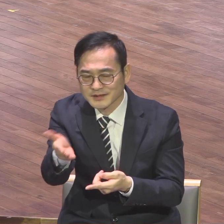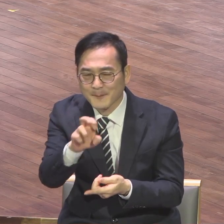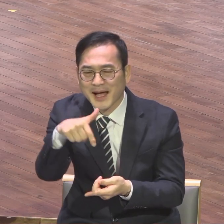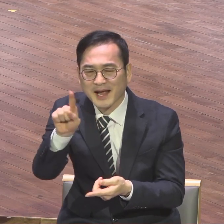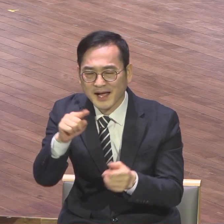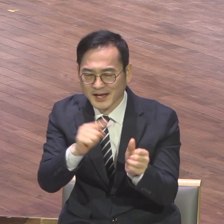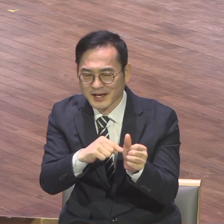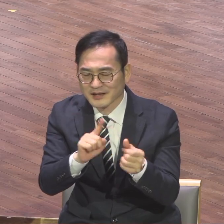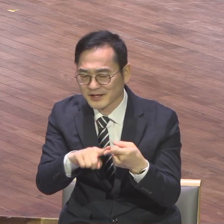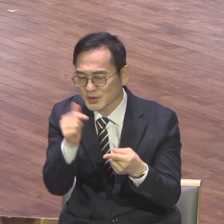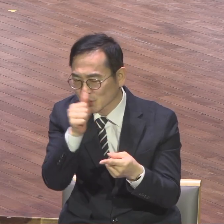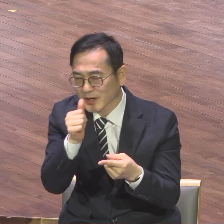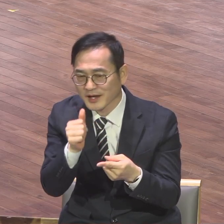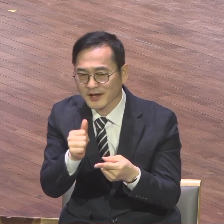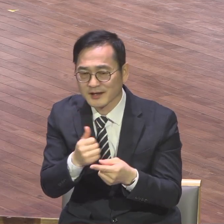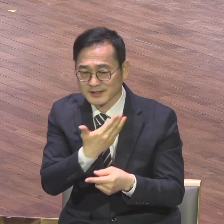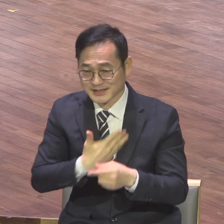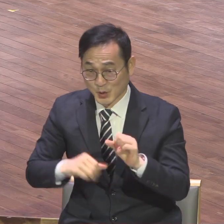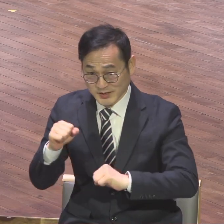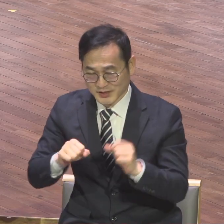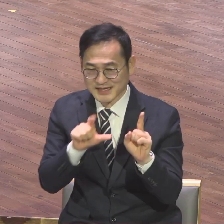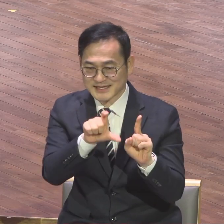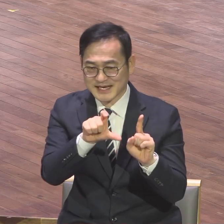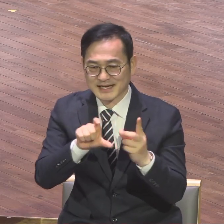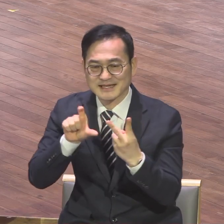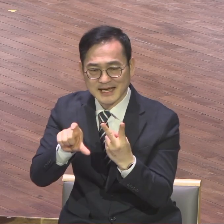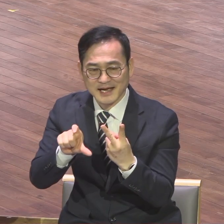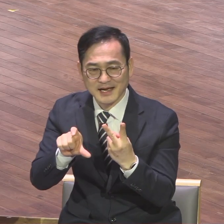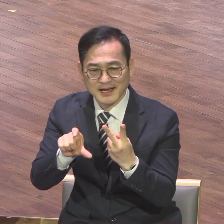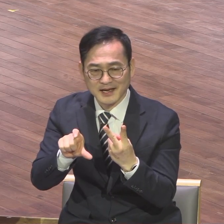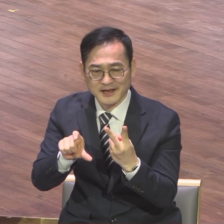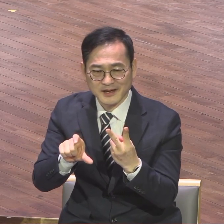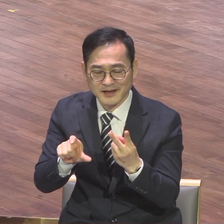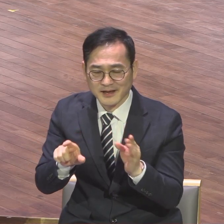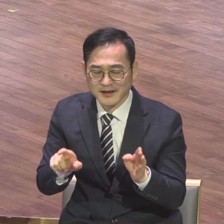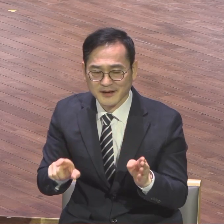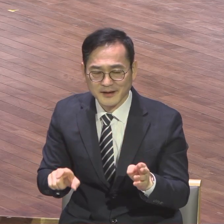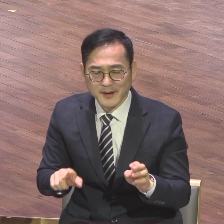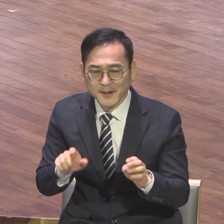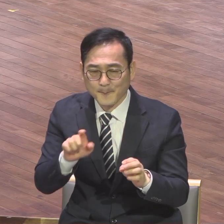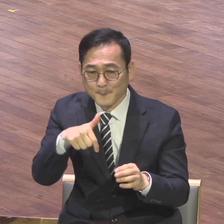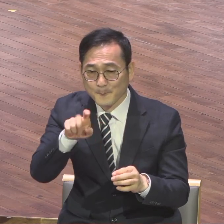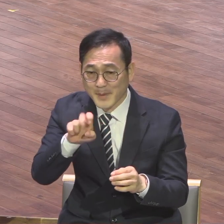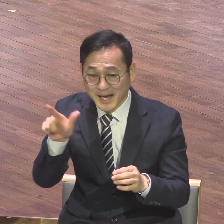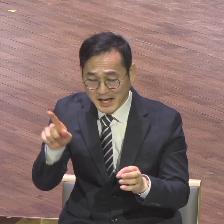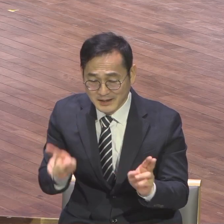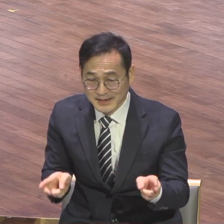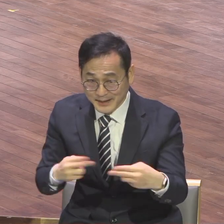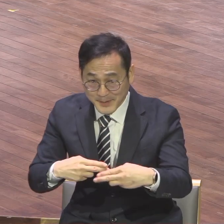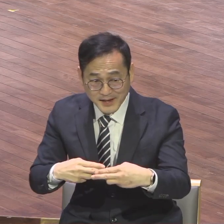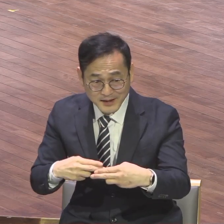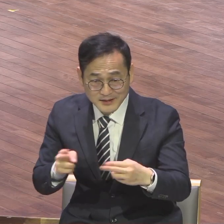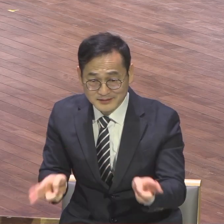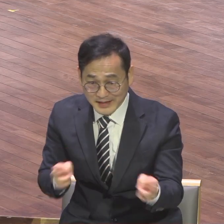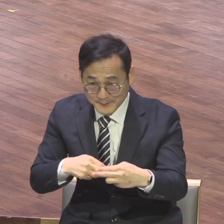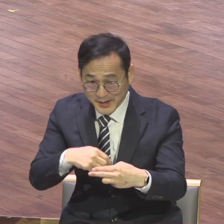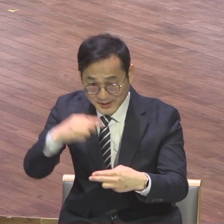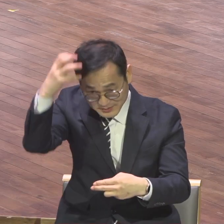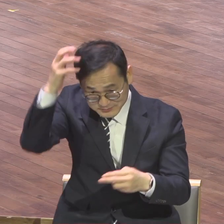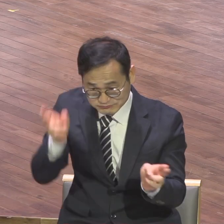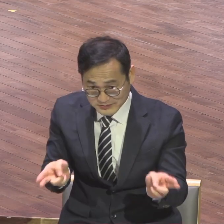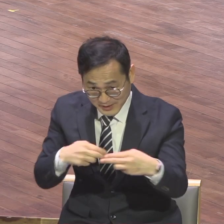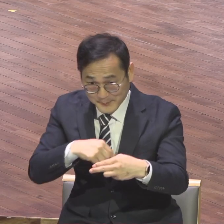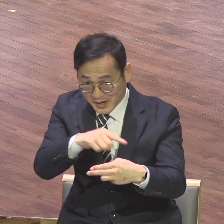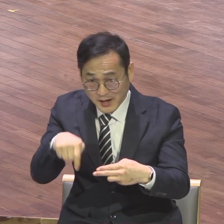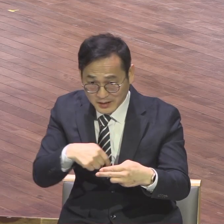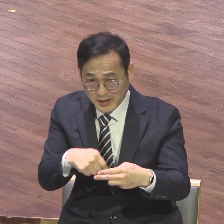2장의 이 배경이 뭐예요? 마가다락방입니다. 마가다락방에서 인류 역사에 처음으로 교회가